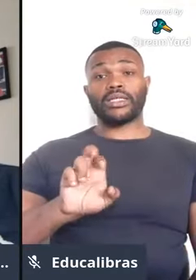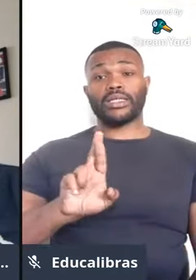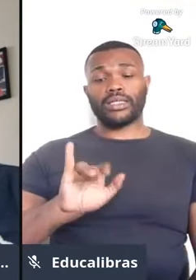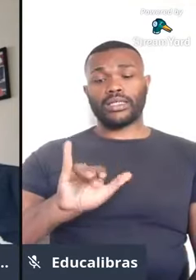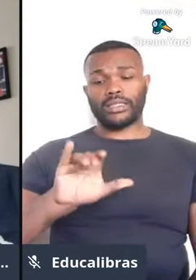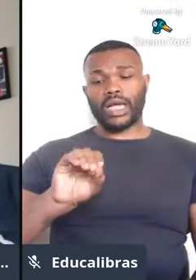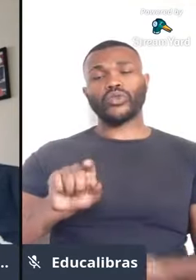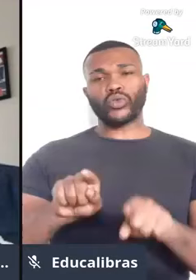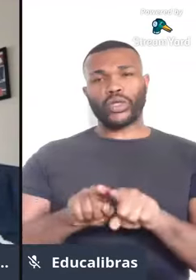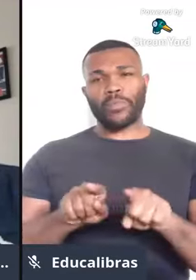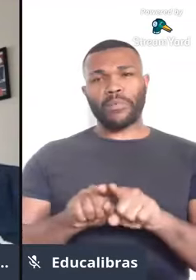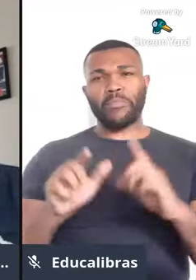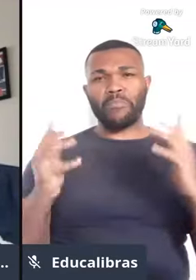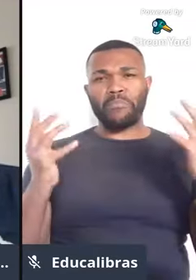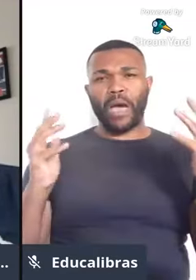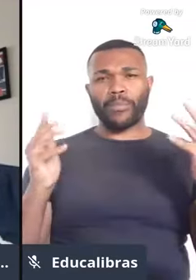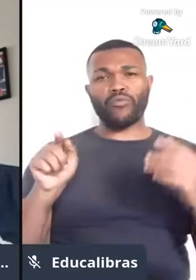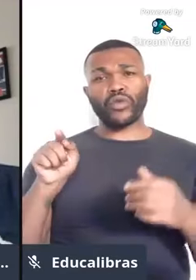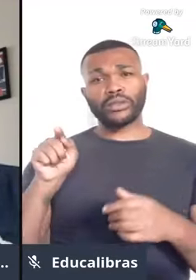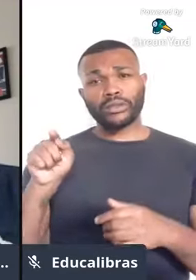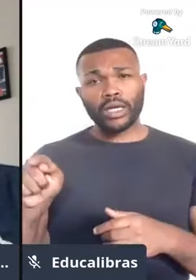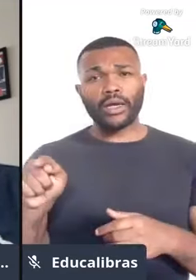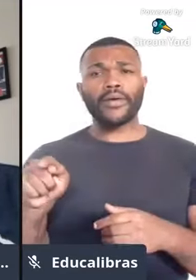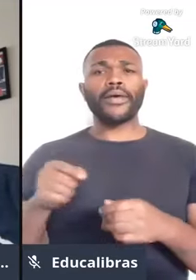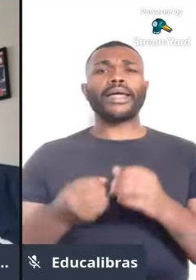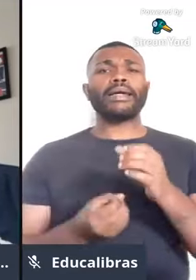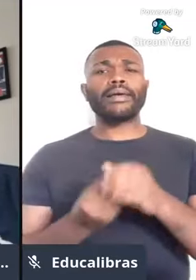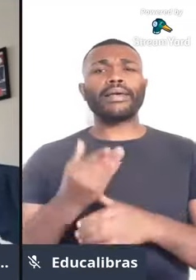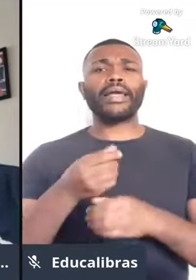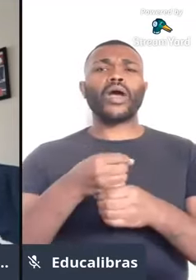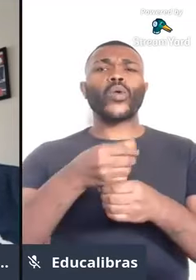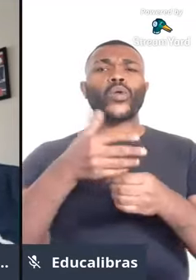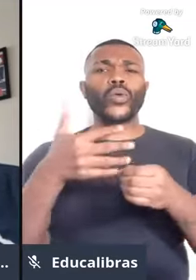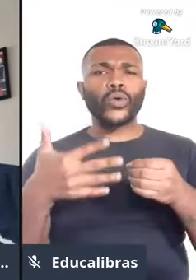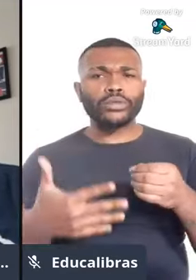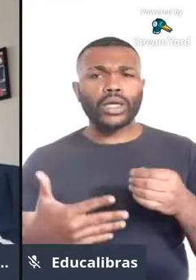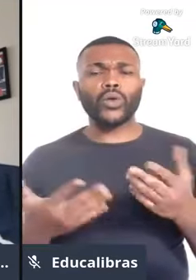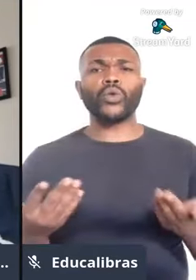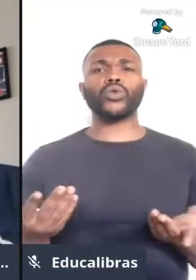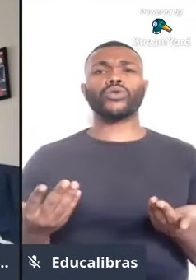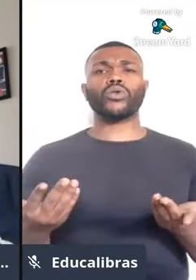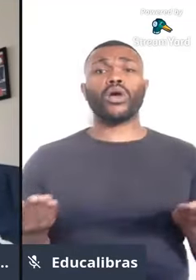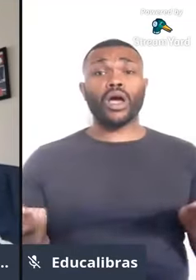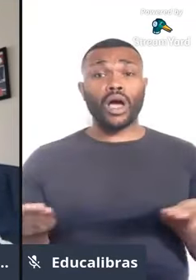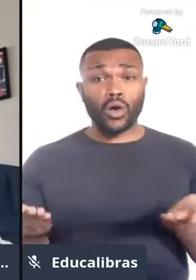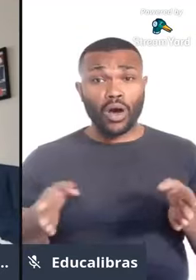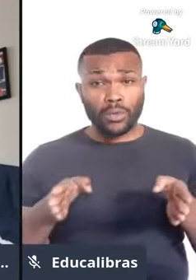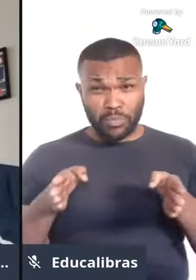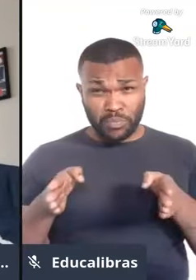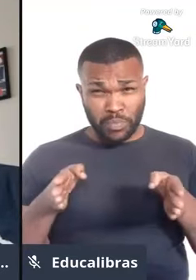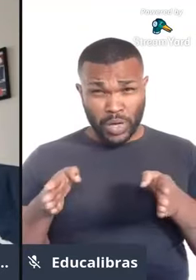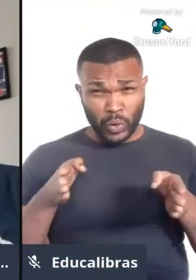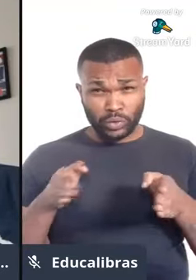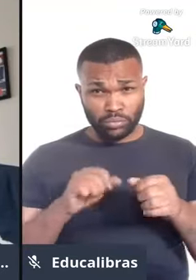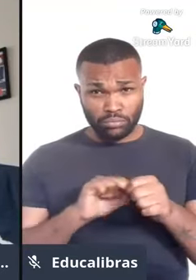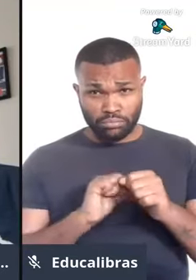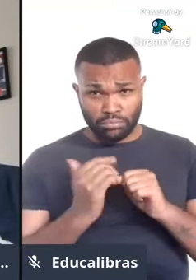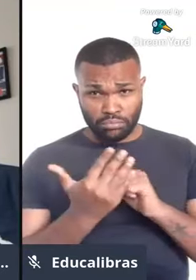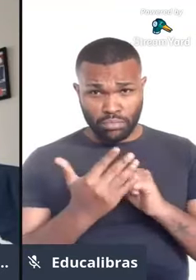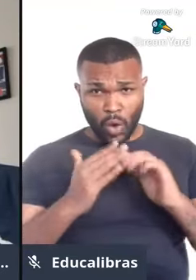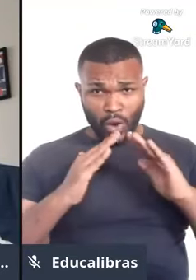parabenizou, que é a geração de conteúdo, assim, aproveitar esse período, de repente, para,